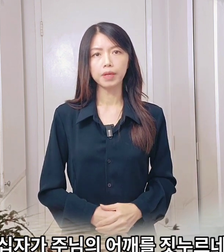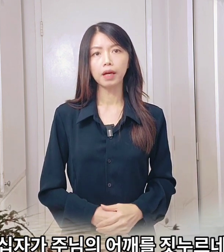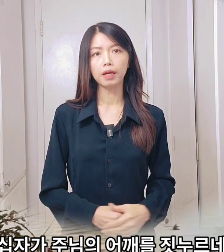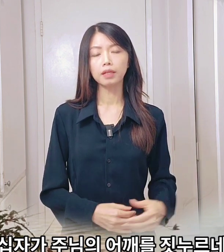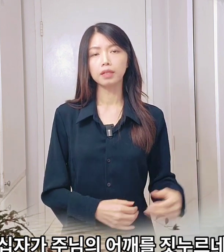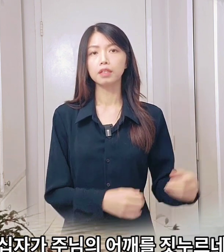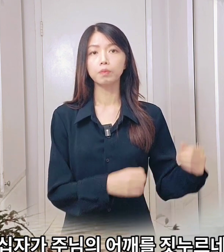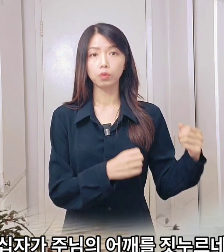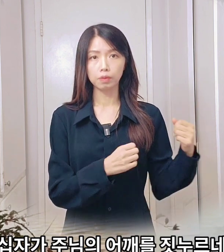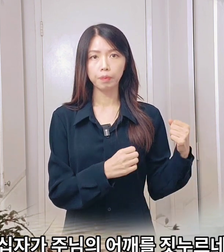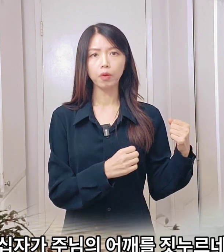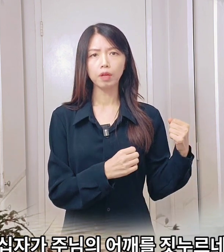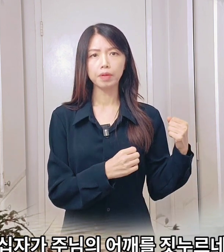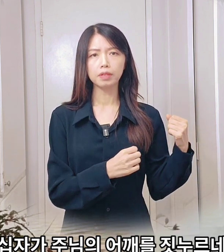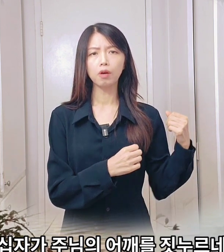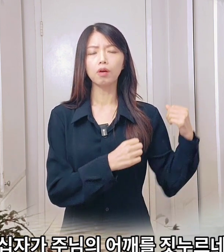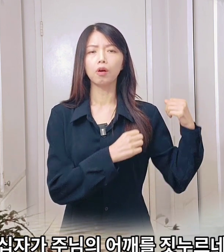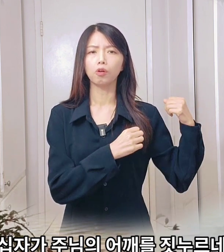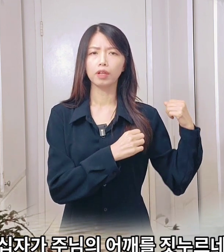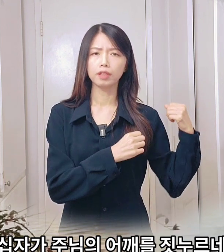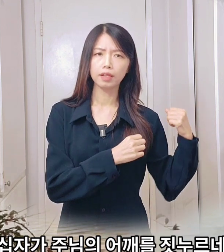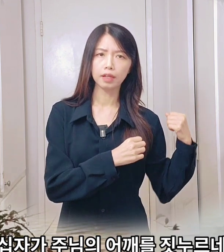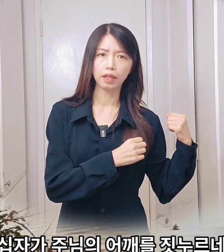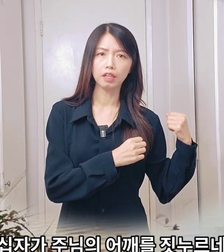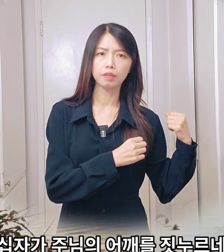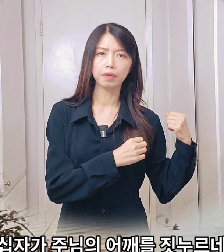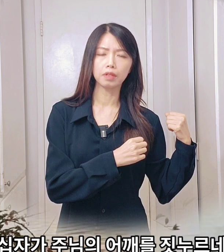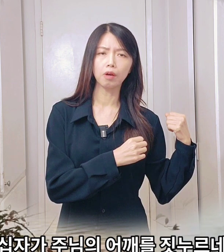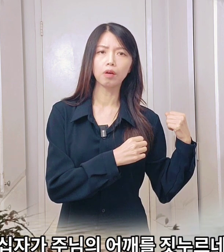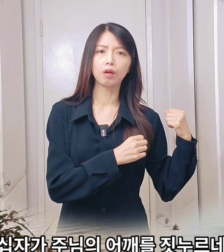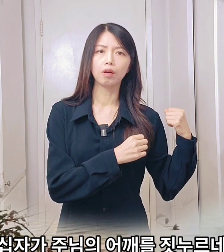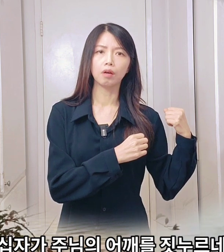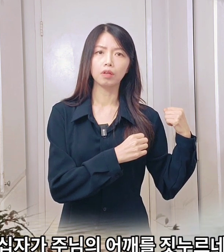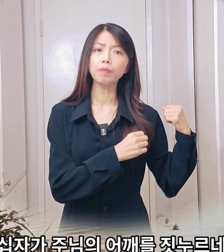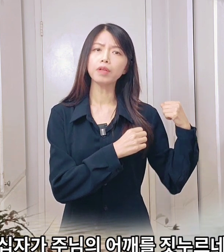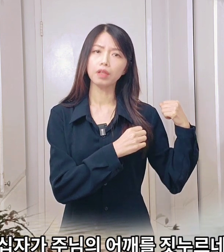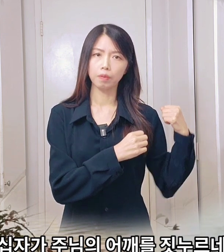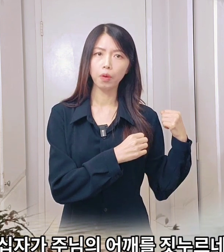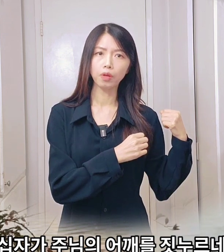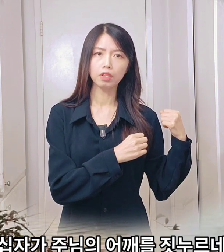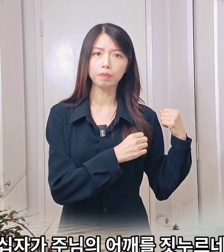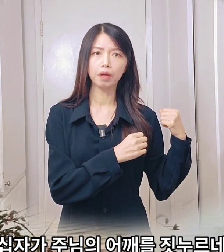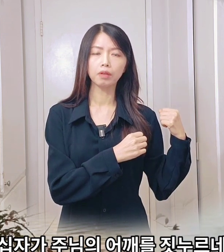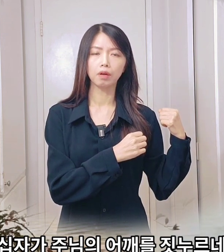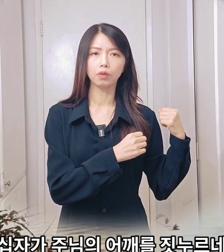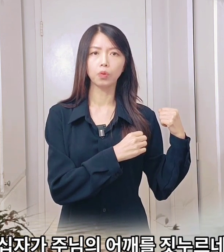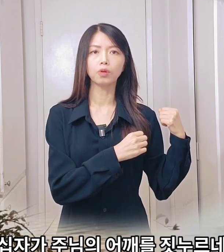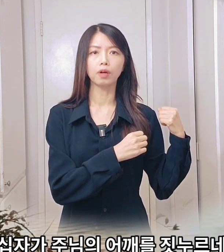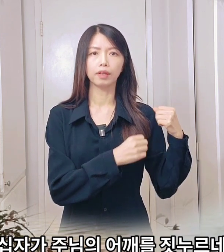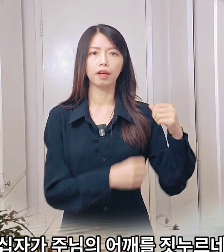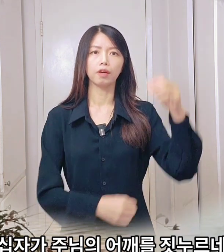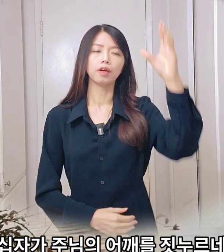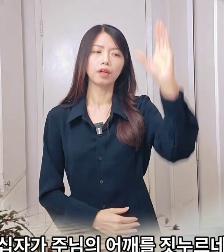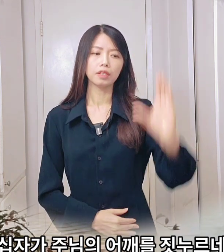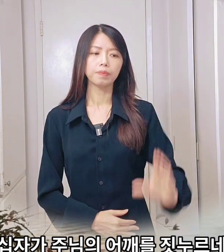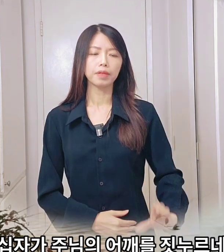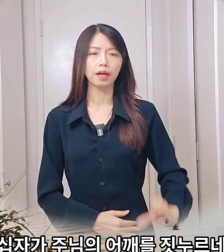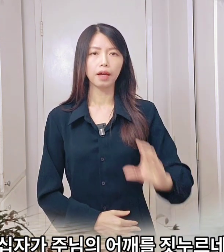직접 십자가에 짓는 모습을 표현하면서 어깨를 살짝 내리시면서 힘들게 표현하시면 좋을 것